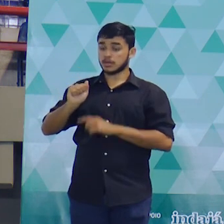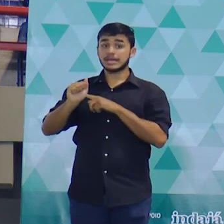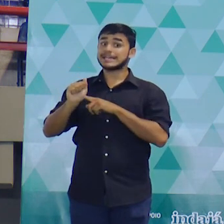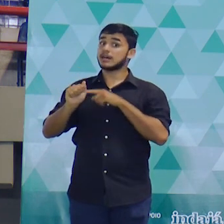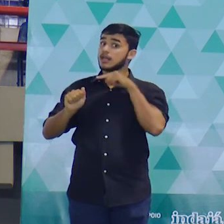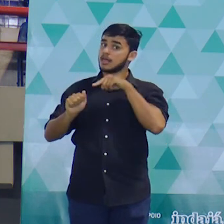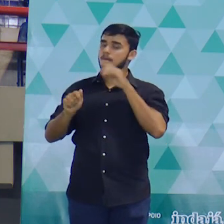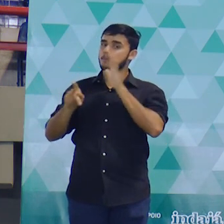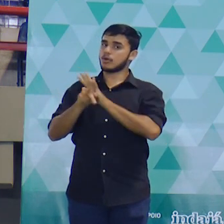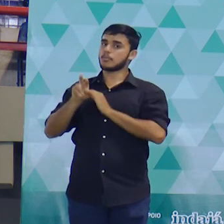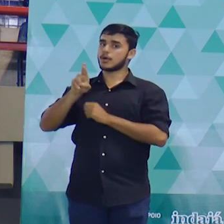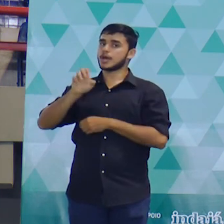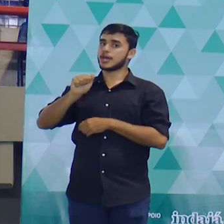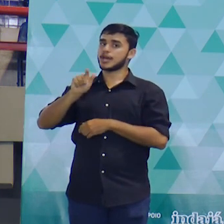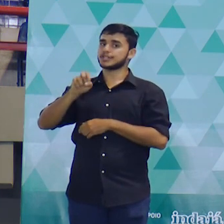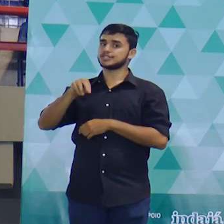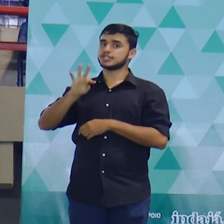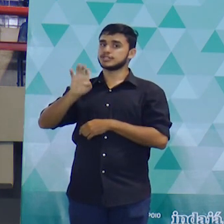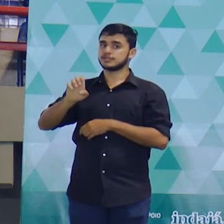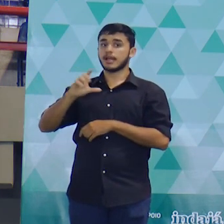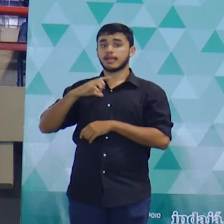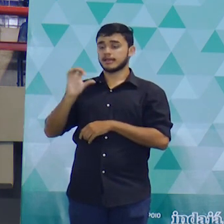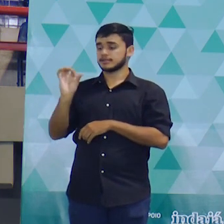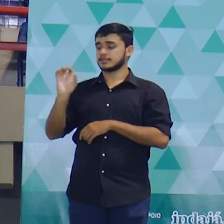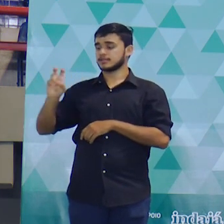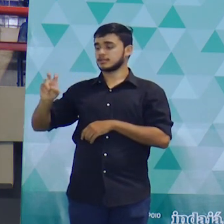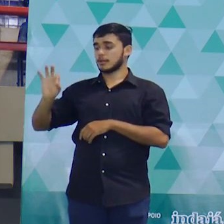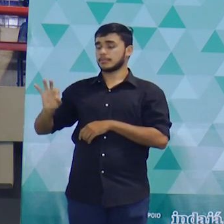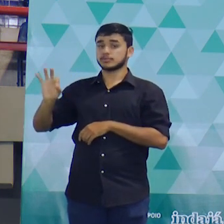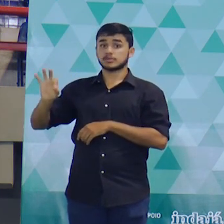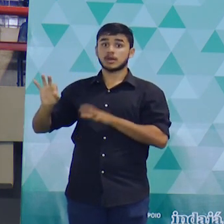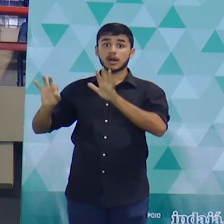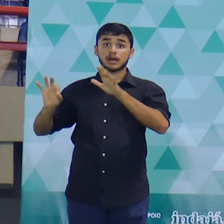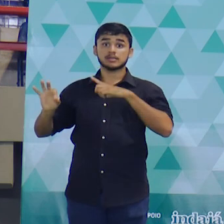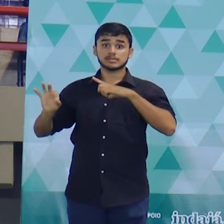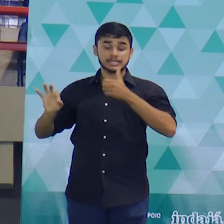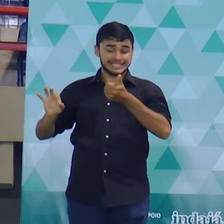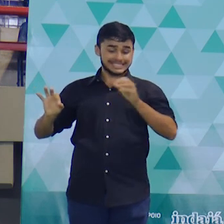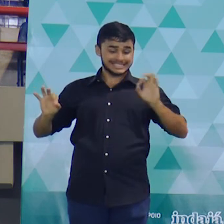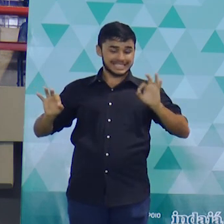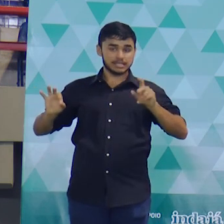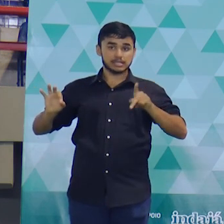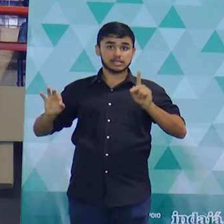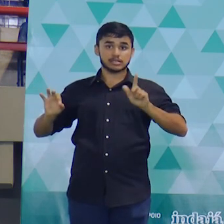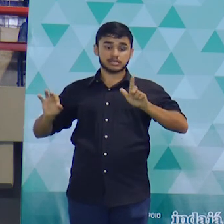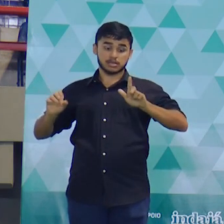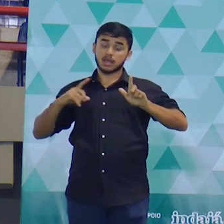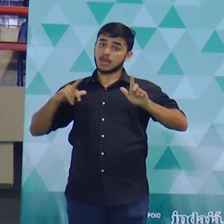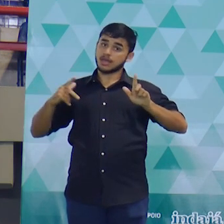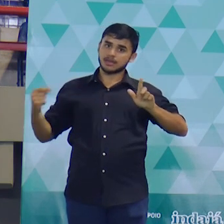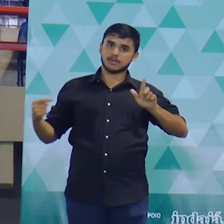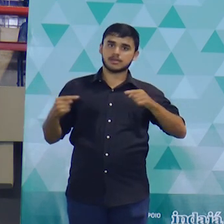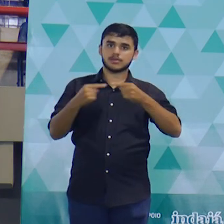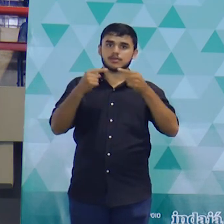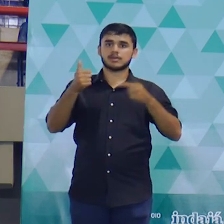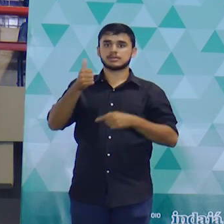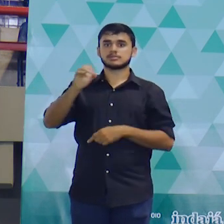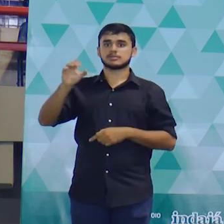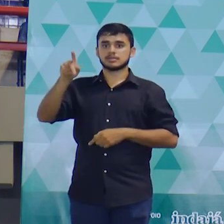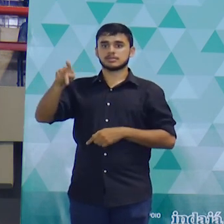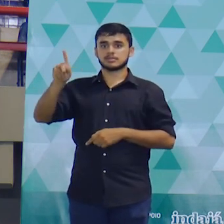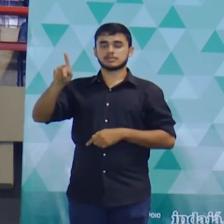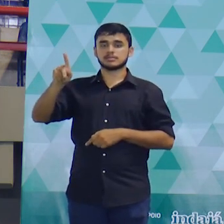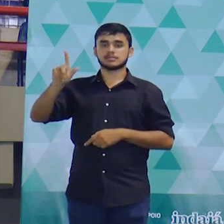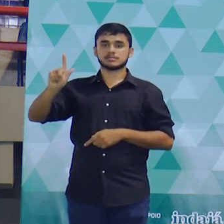75%. Então, aqueles 100 quilogramas, que seria a massa total, seria 100%. 75%